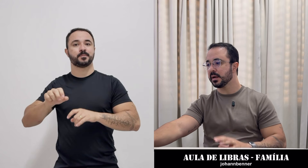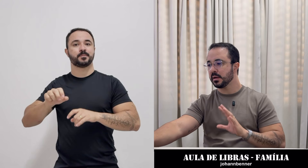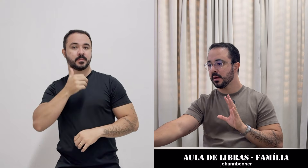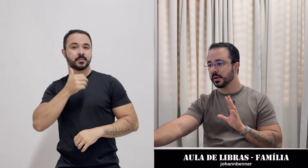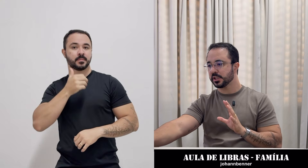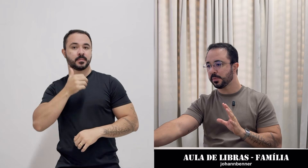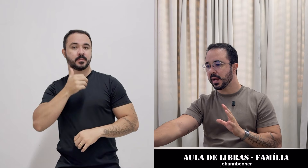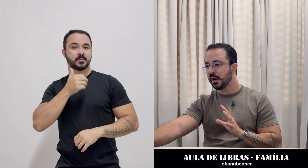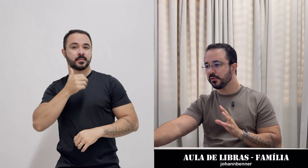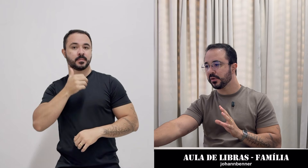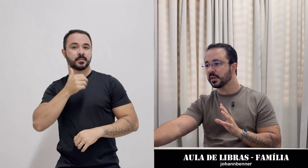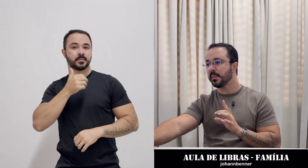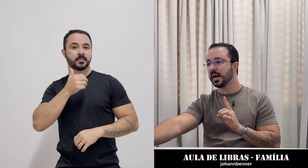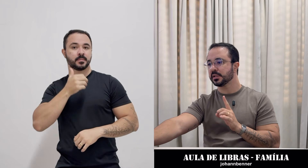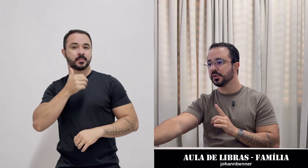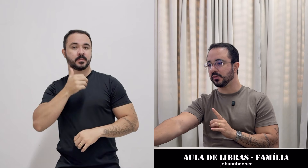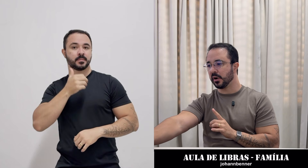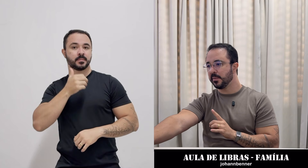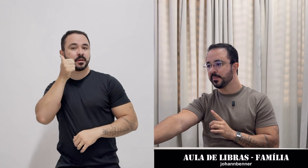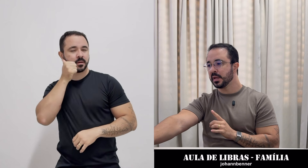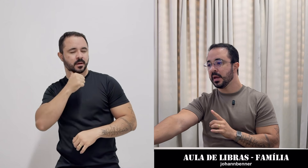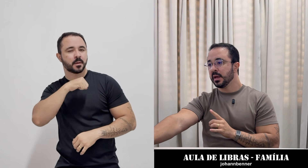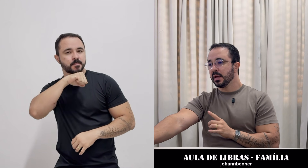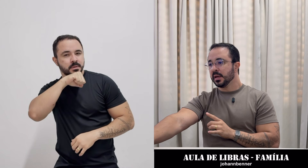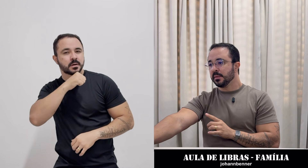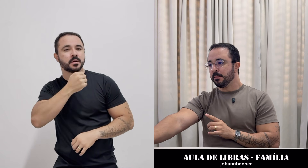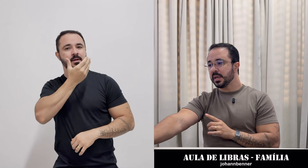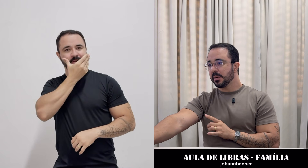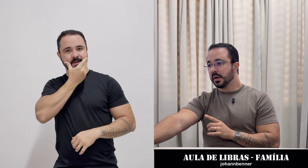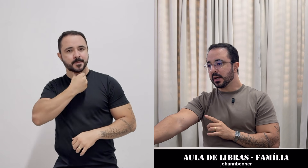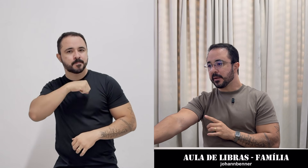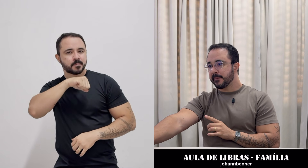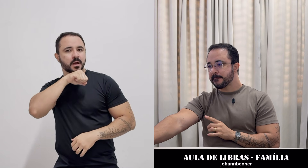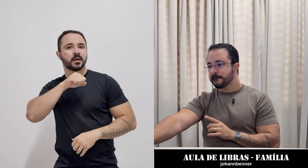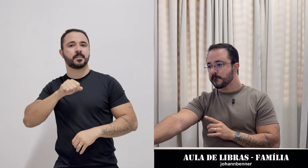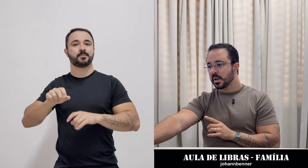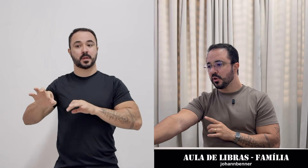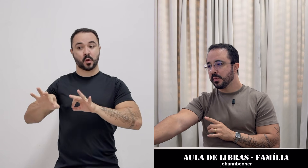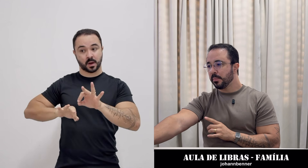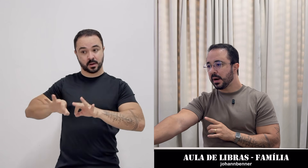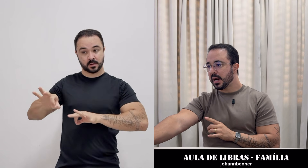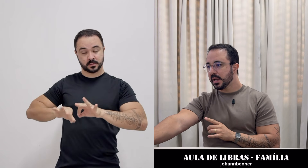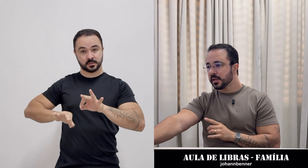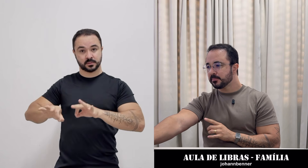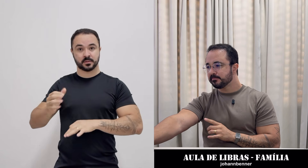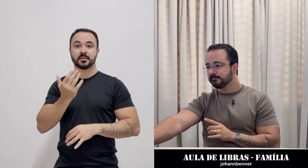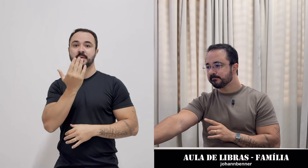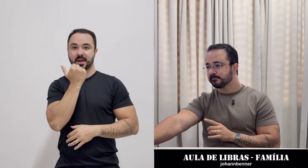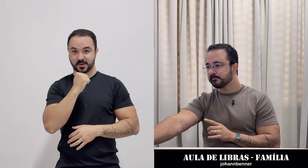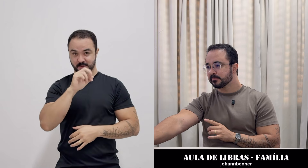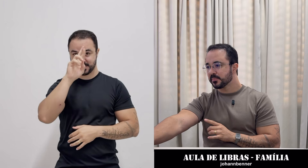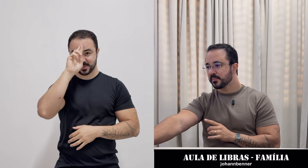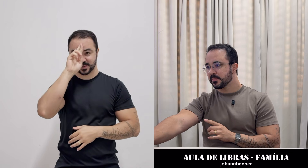pouquinho para a gente pegar o fio da meada de novo. Ó. Minha mãe e o meu pai.